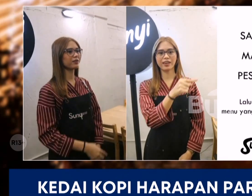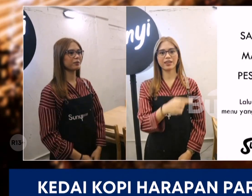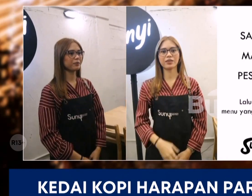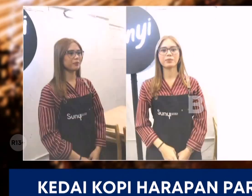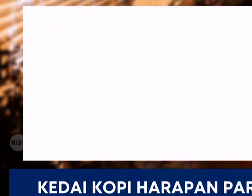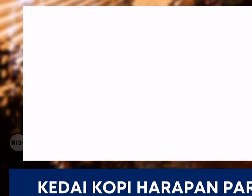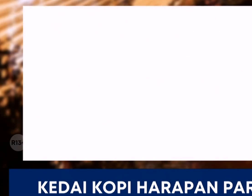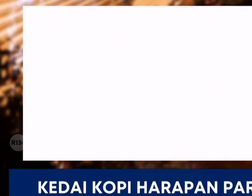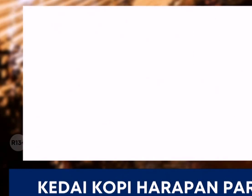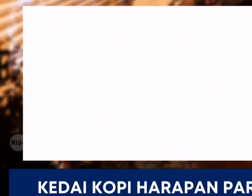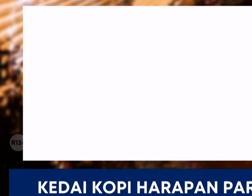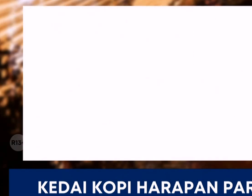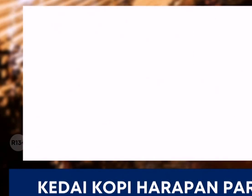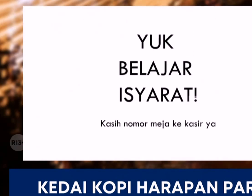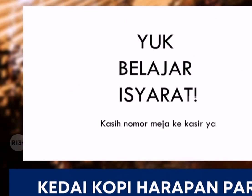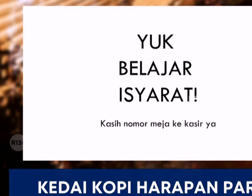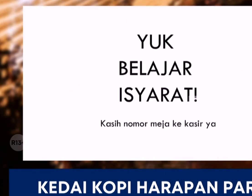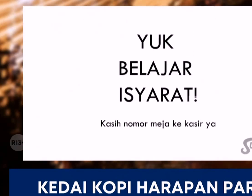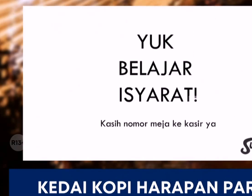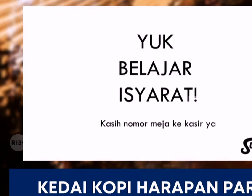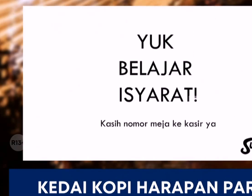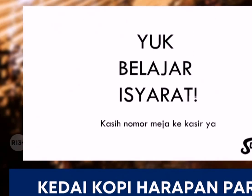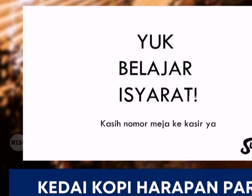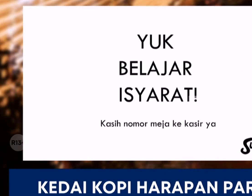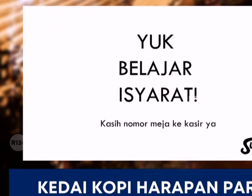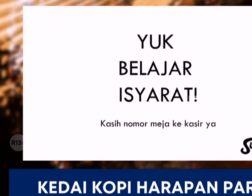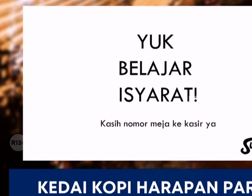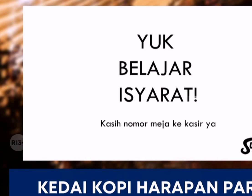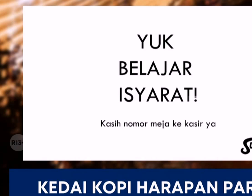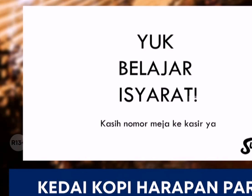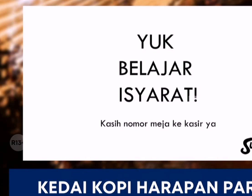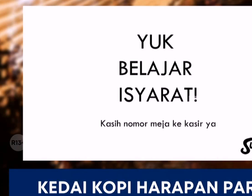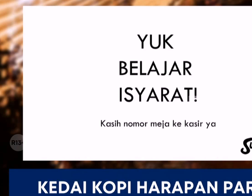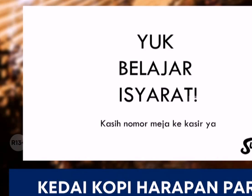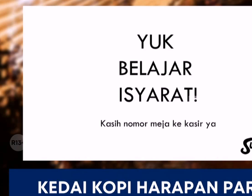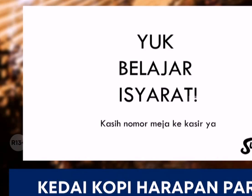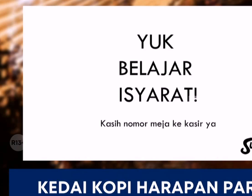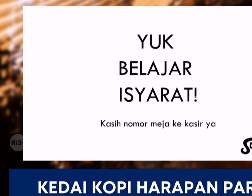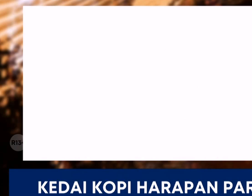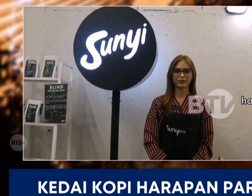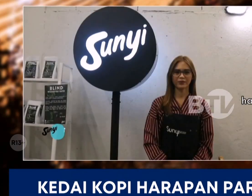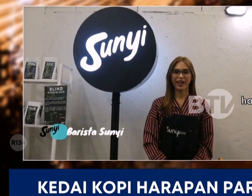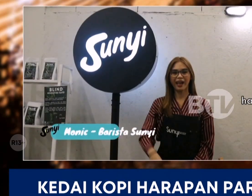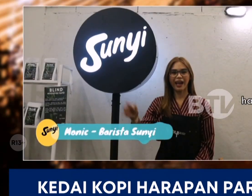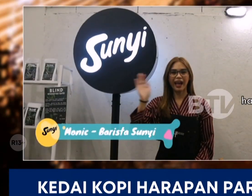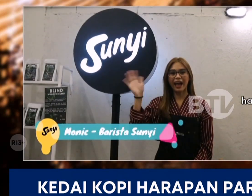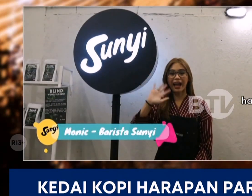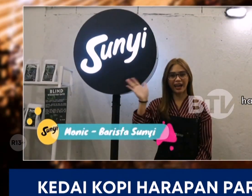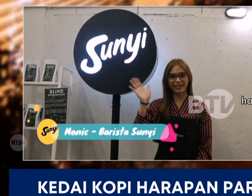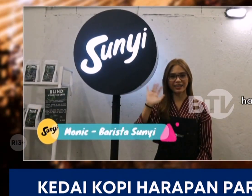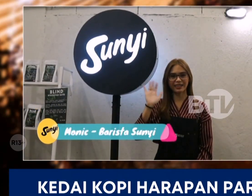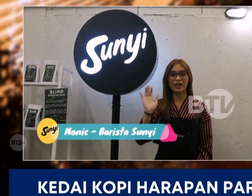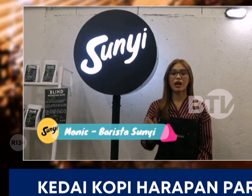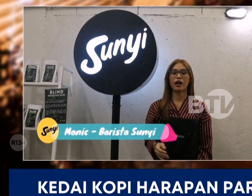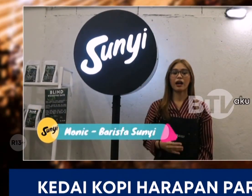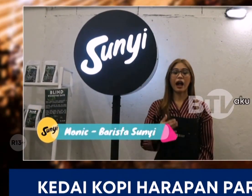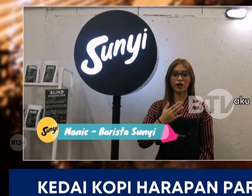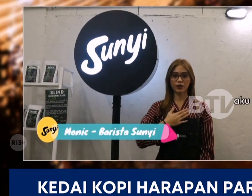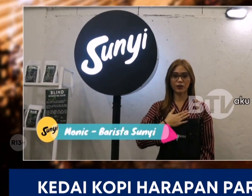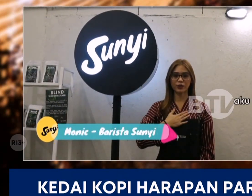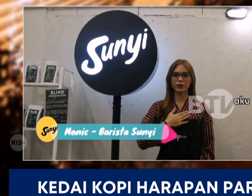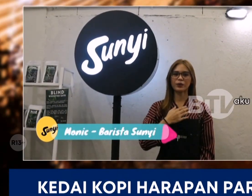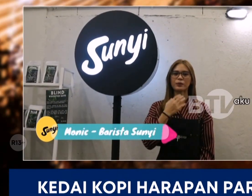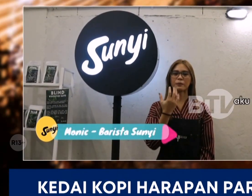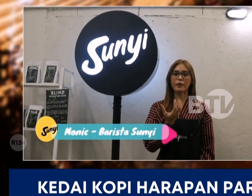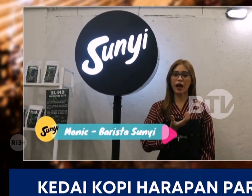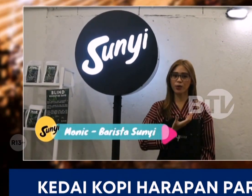mungkin. Betul. Jadi lebih baik saya yang cari cara lain, saya usaha sebisa mungkin supaya yang penting teman-teman bisa bekerja dan sunyi nggak